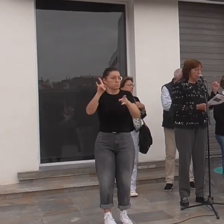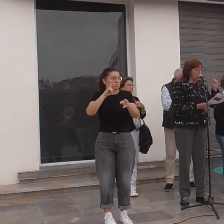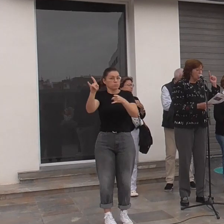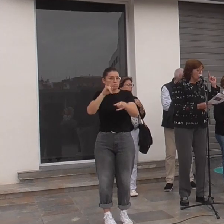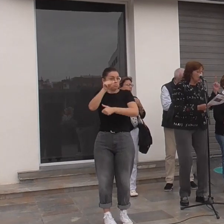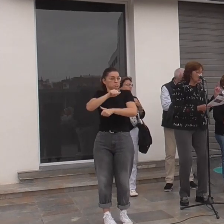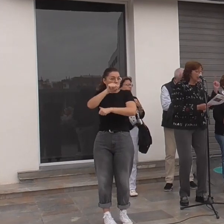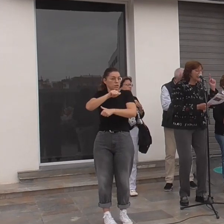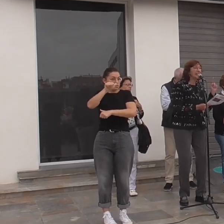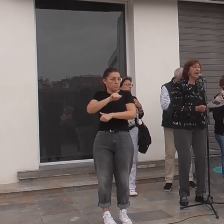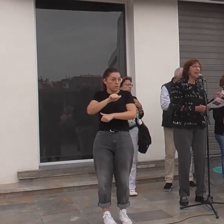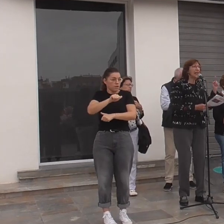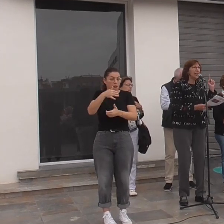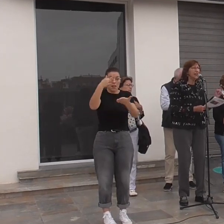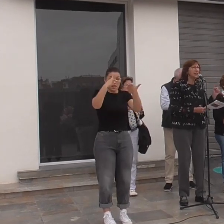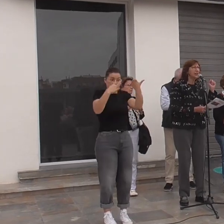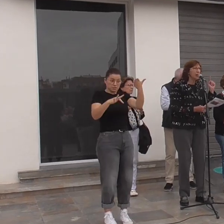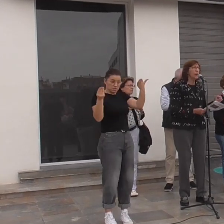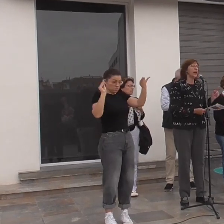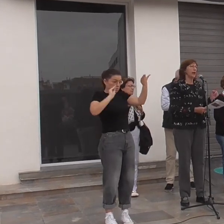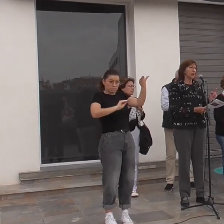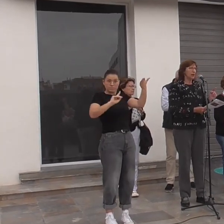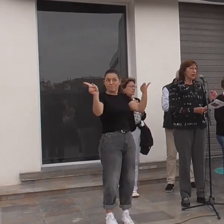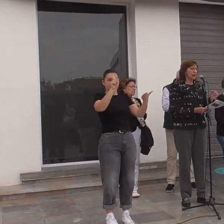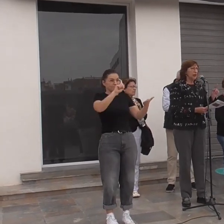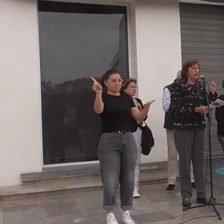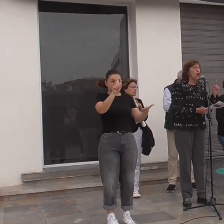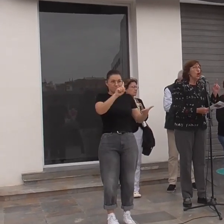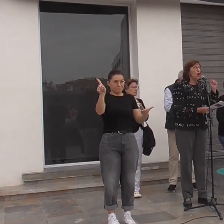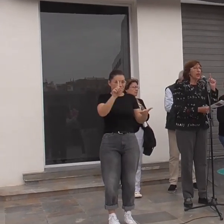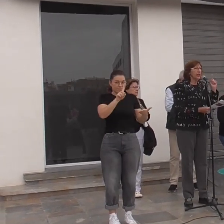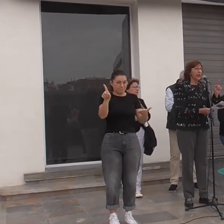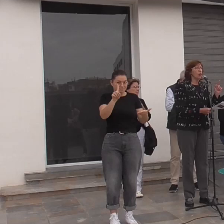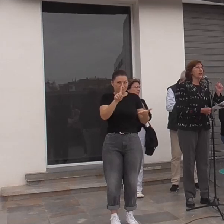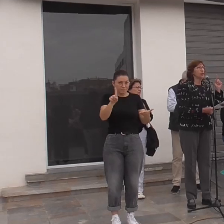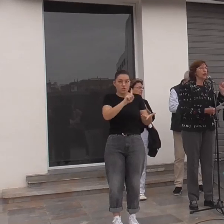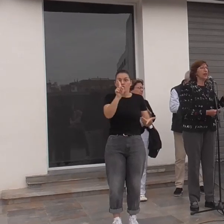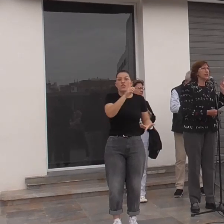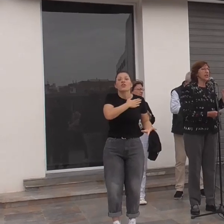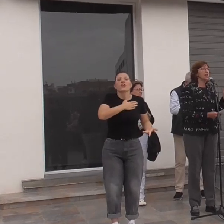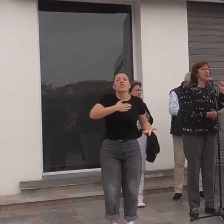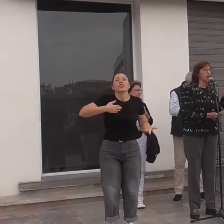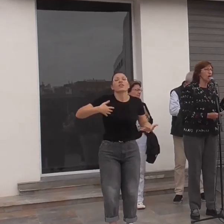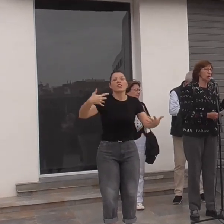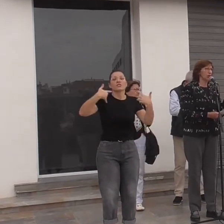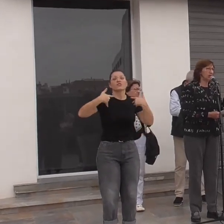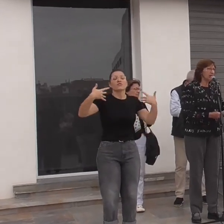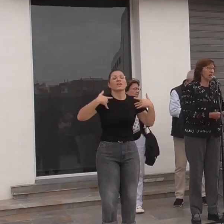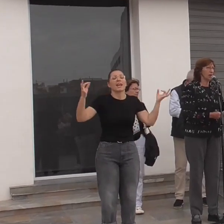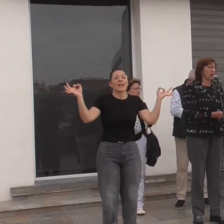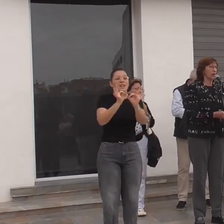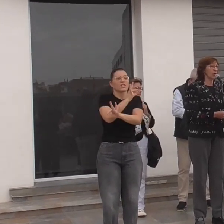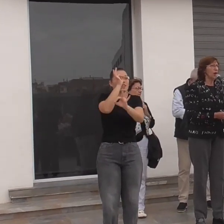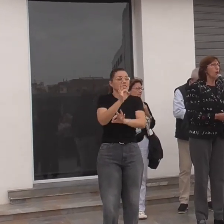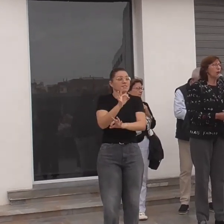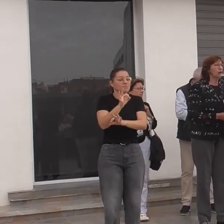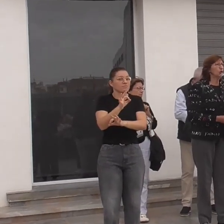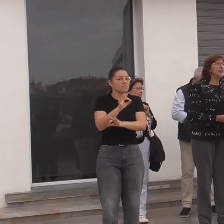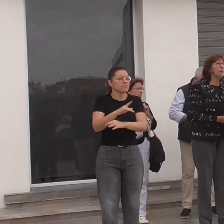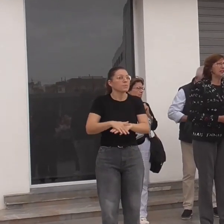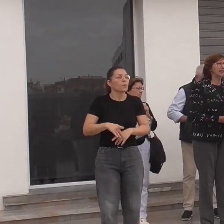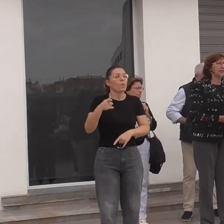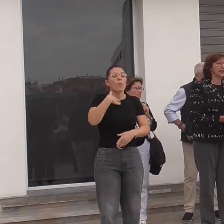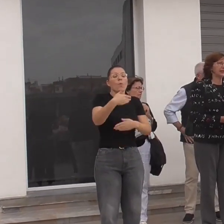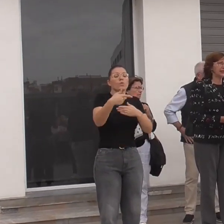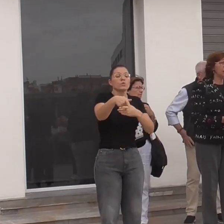llamen no están en lista de espera. No quiero que sufráis ese error ni esa equivocación. Cuando